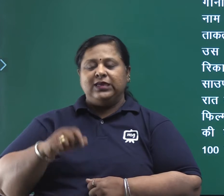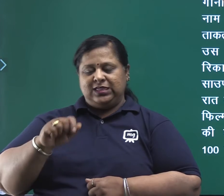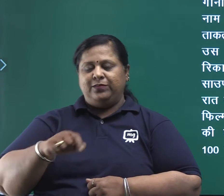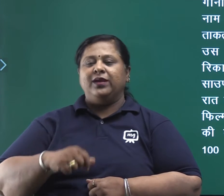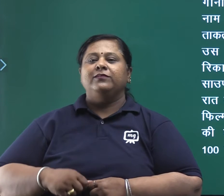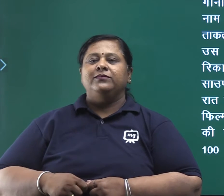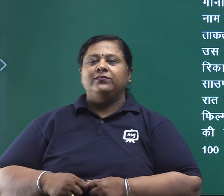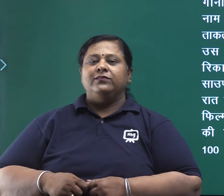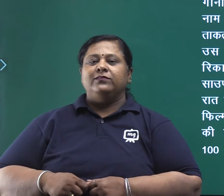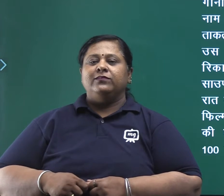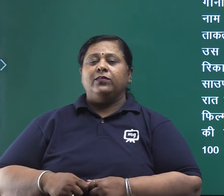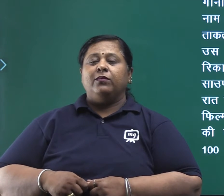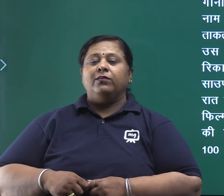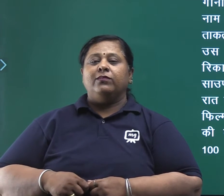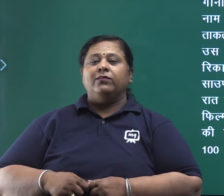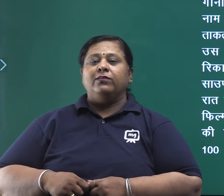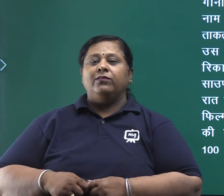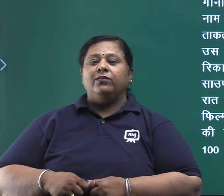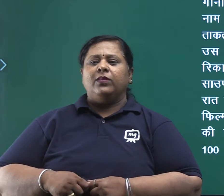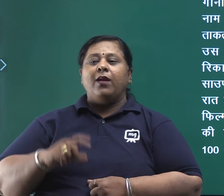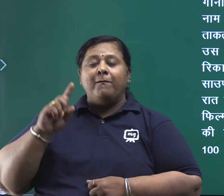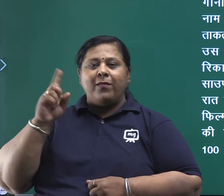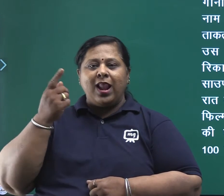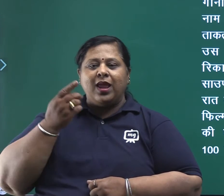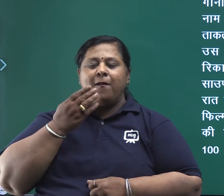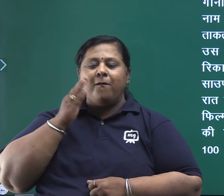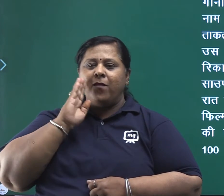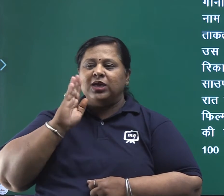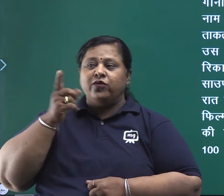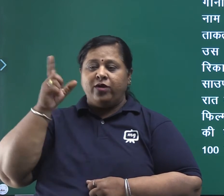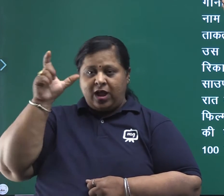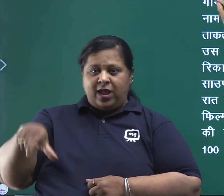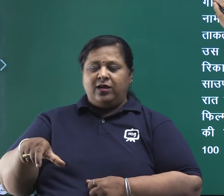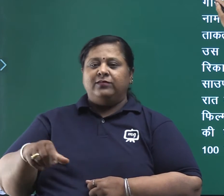इसमें पहले पार्श्व गायक बने